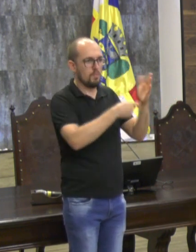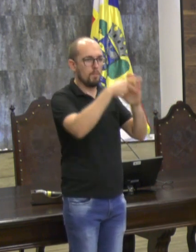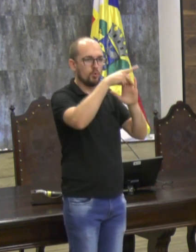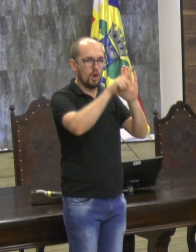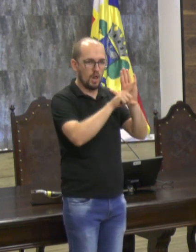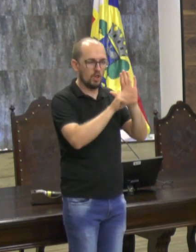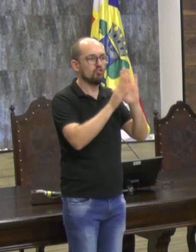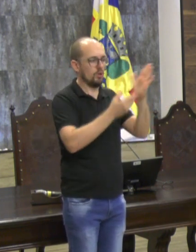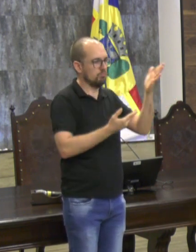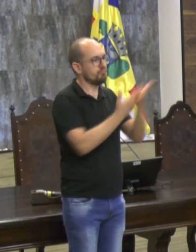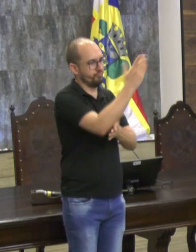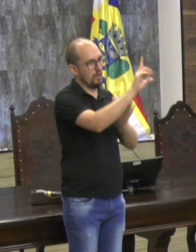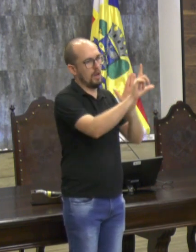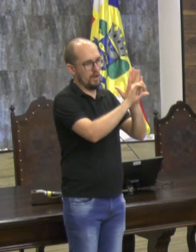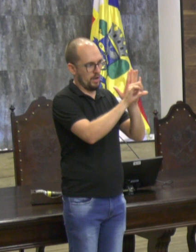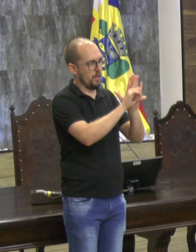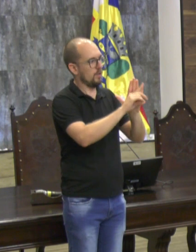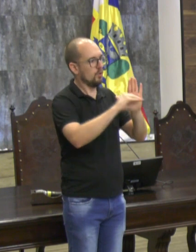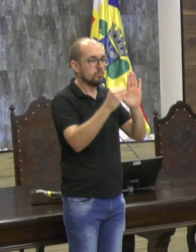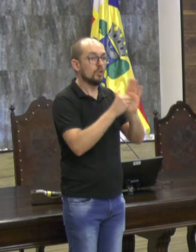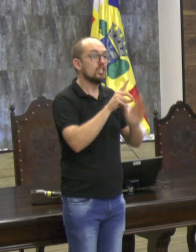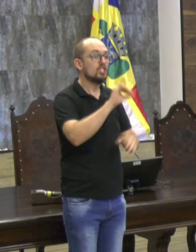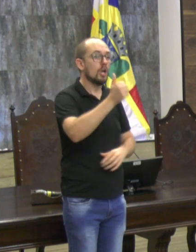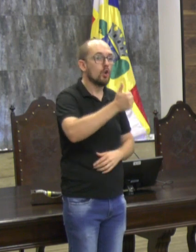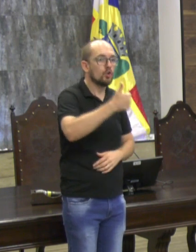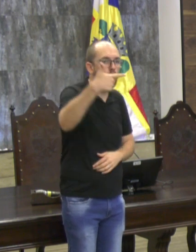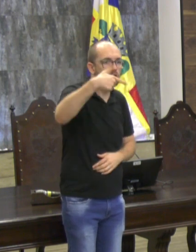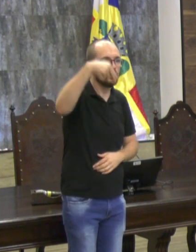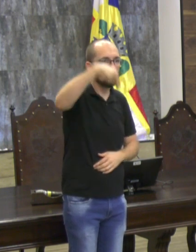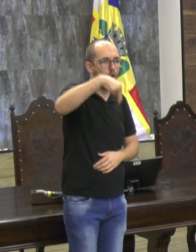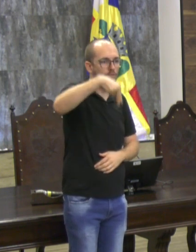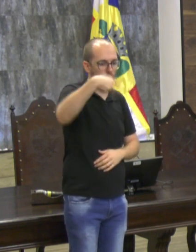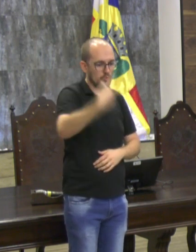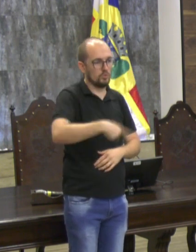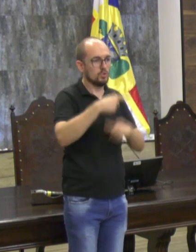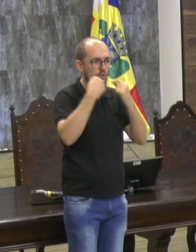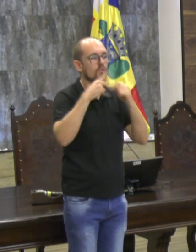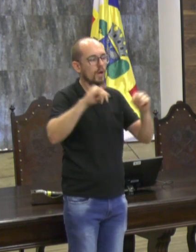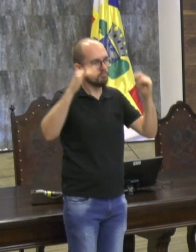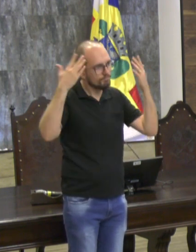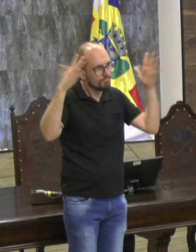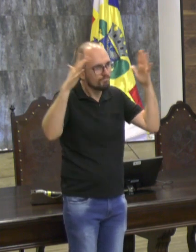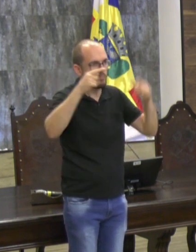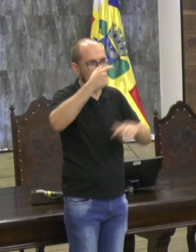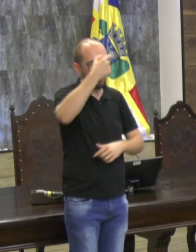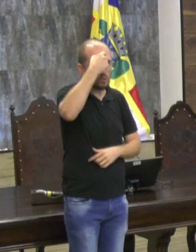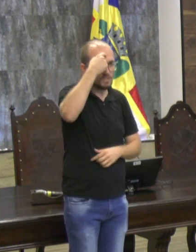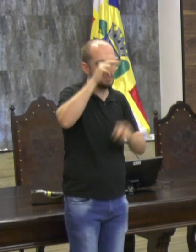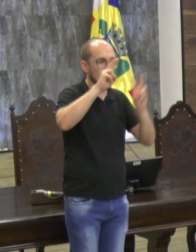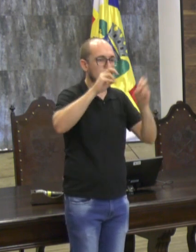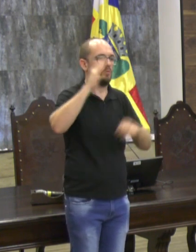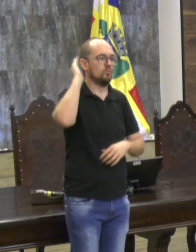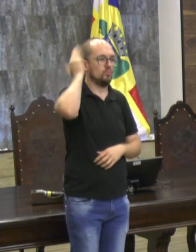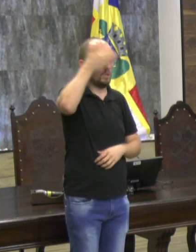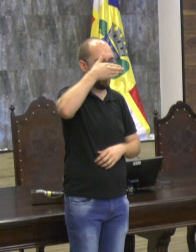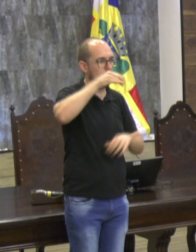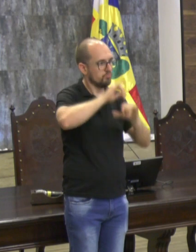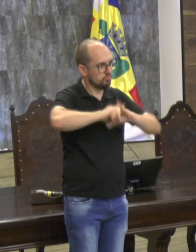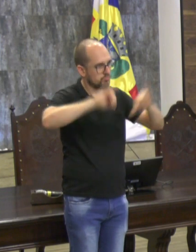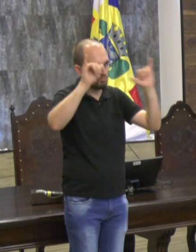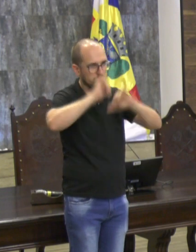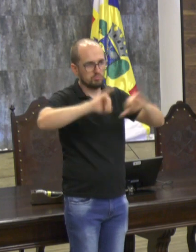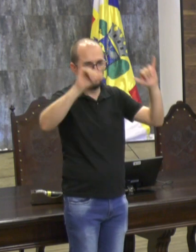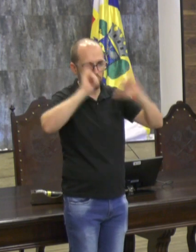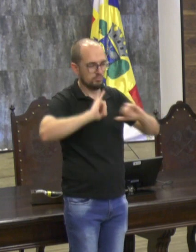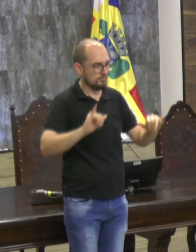que já virou lei, nós temos então, todo dia 12 de novembro aqui no município será comemorado o Dia Municipal de Conscientização sobre a